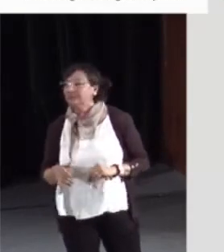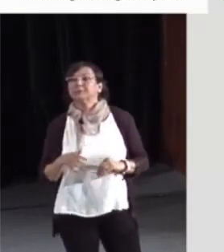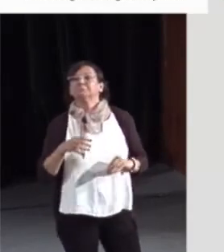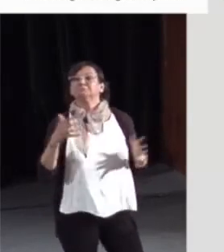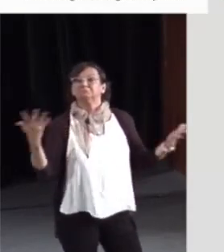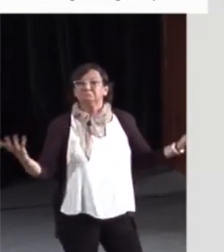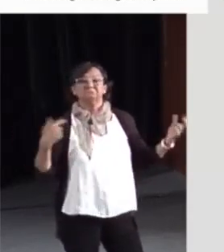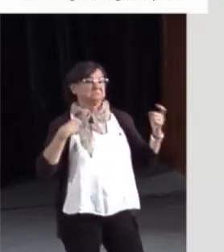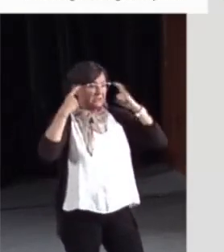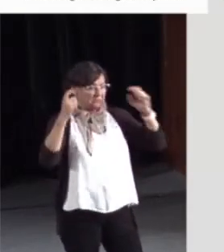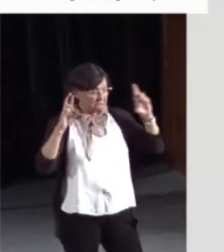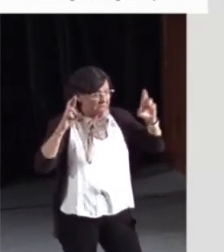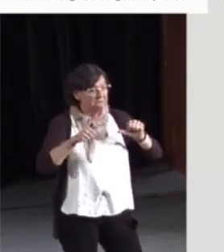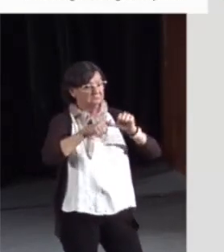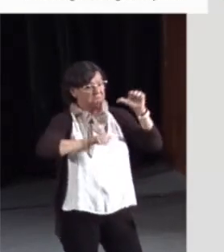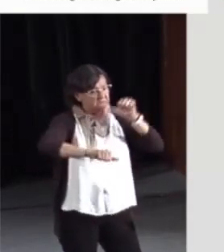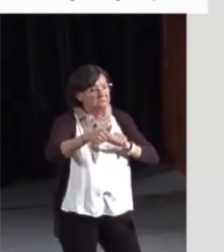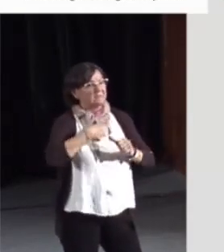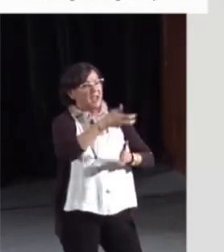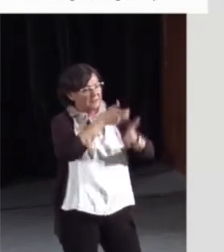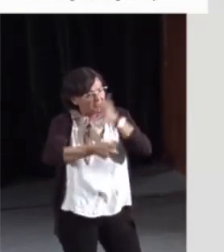informantes nativos en lengua de signos.